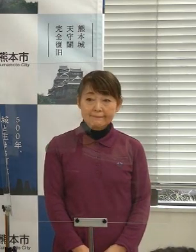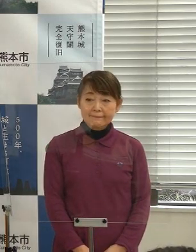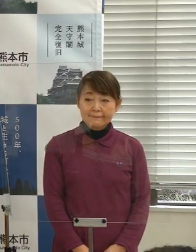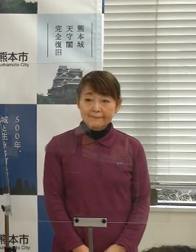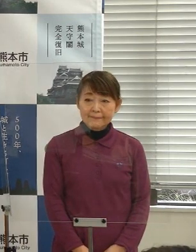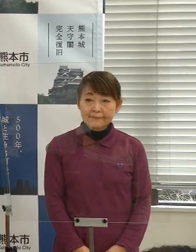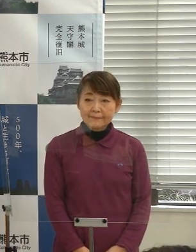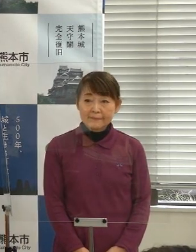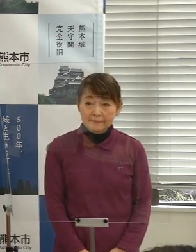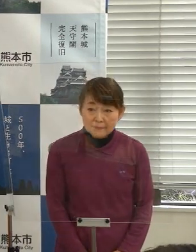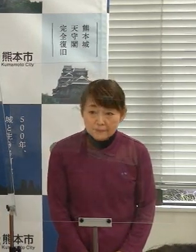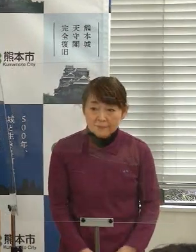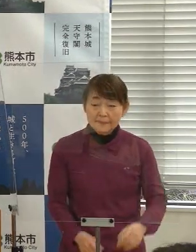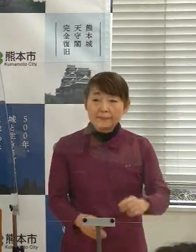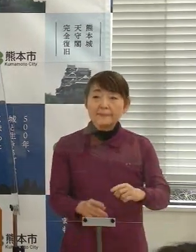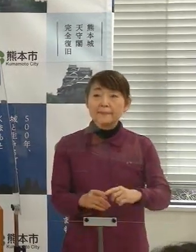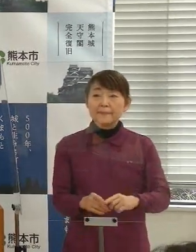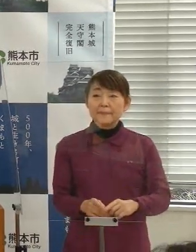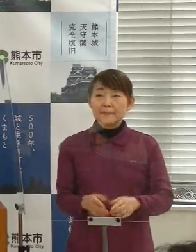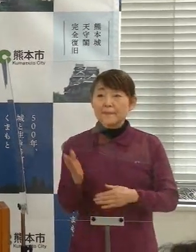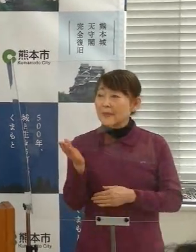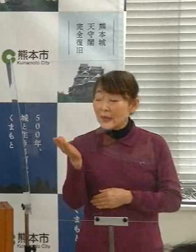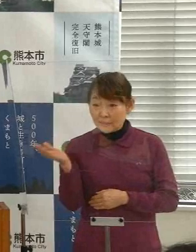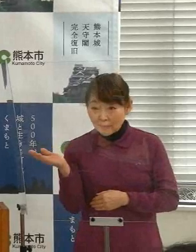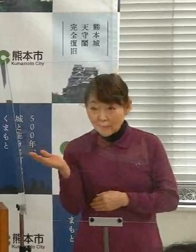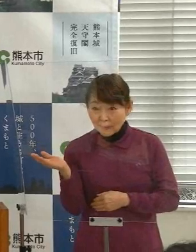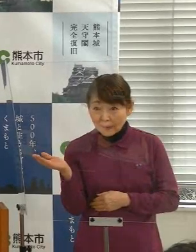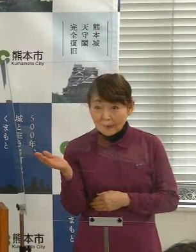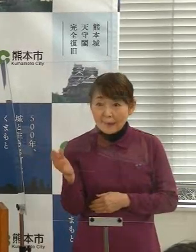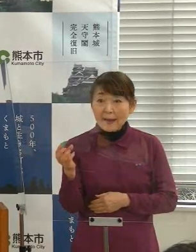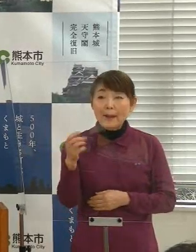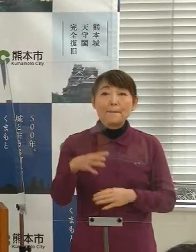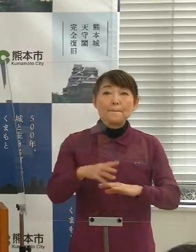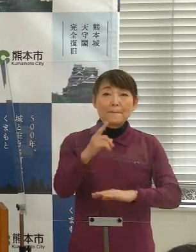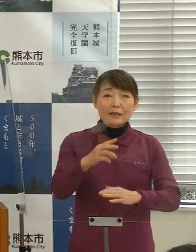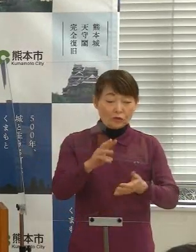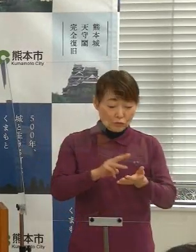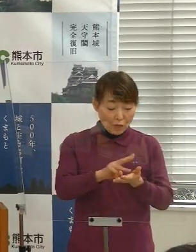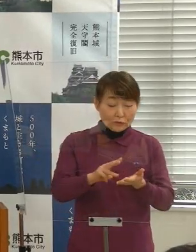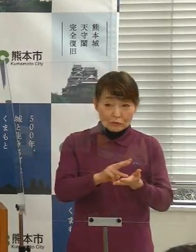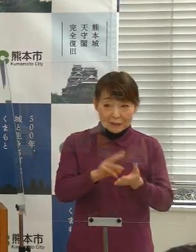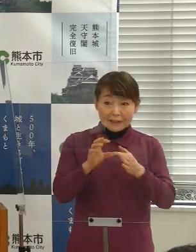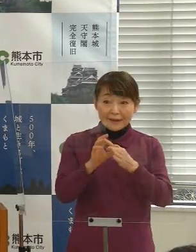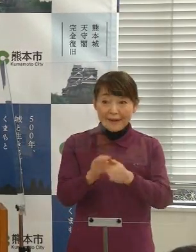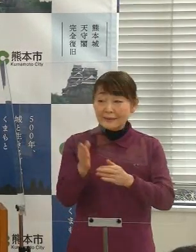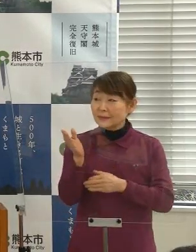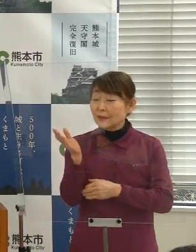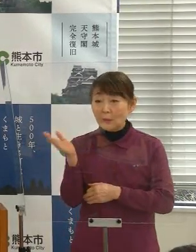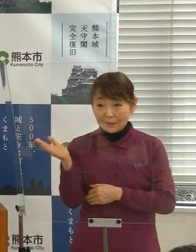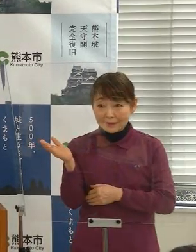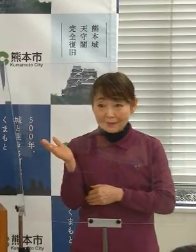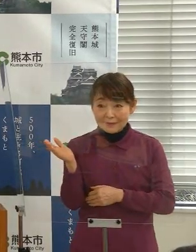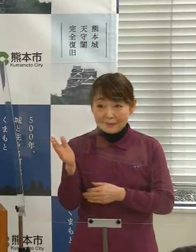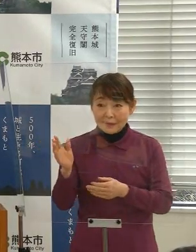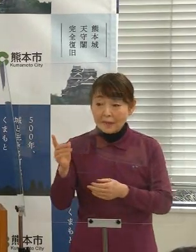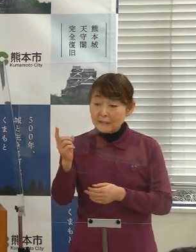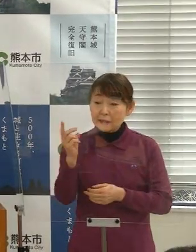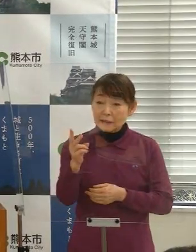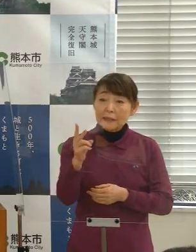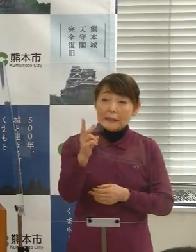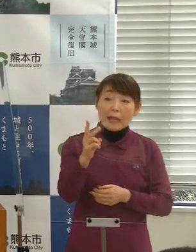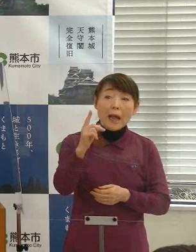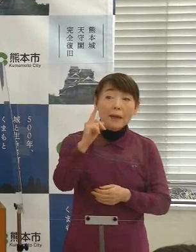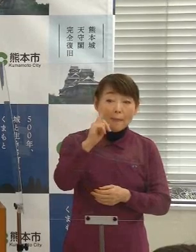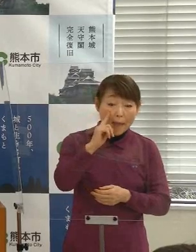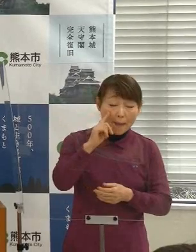勝者 TK 大谷です。まずワクチンに関してお尋ねなんですけれども、はい、ワクチン2回目まで接種